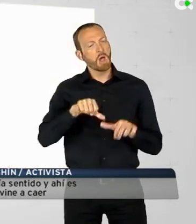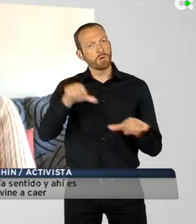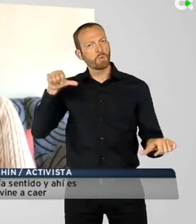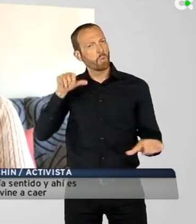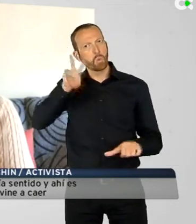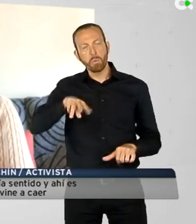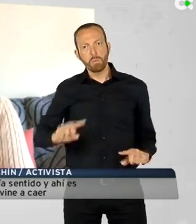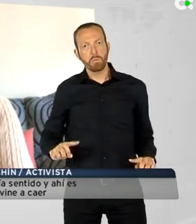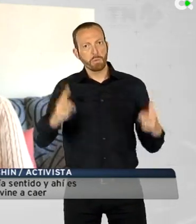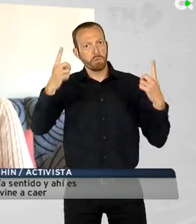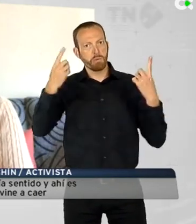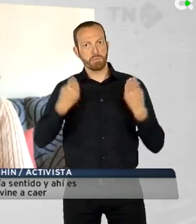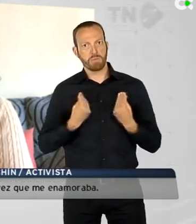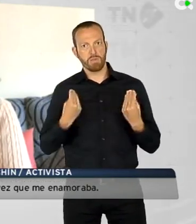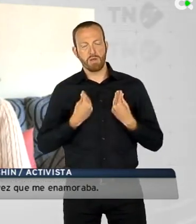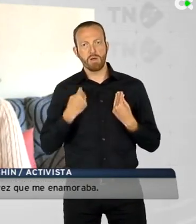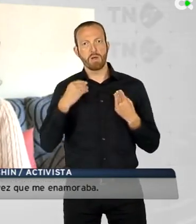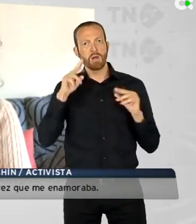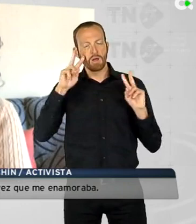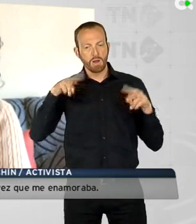sentido. Y ahí es cuando vine a caer,